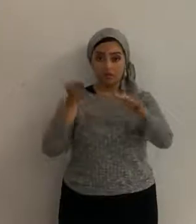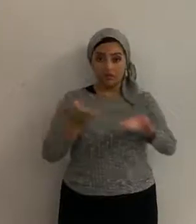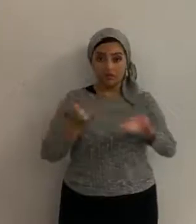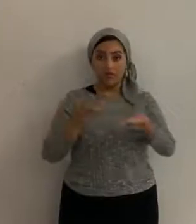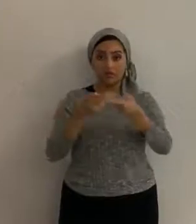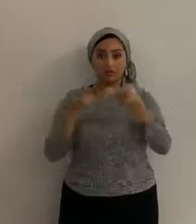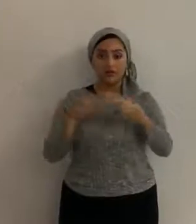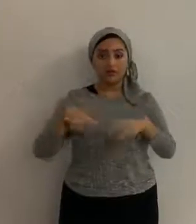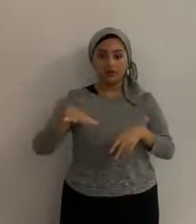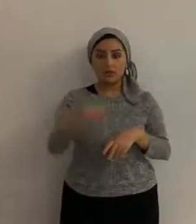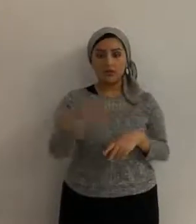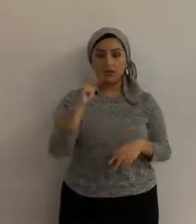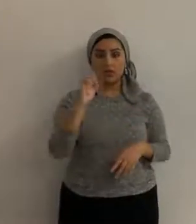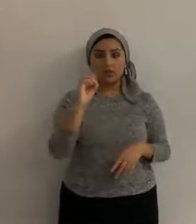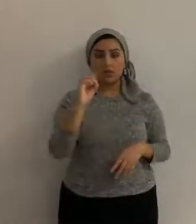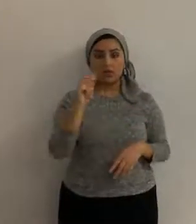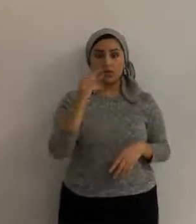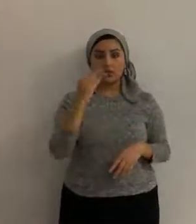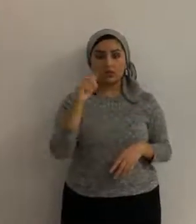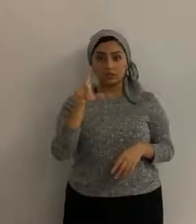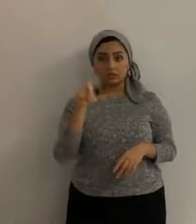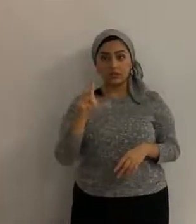del cóctel. Ese es número 1.